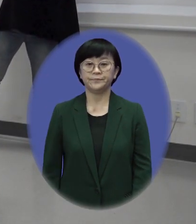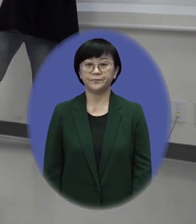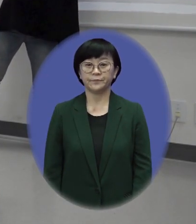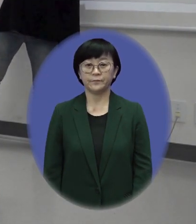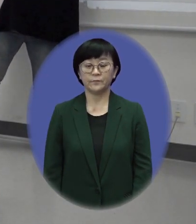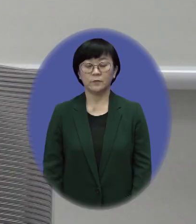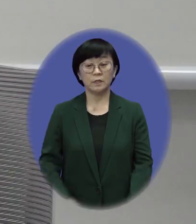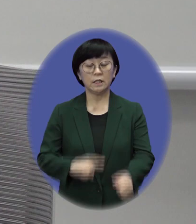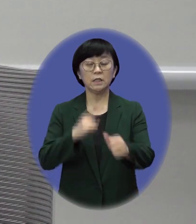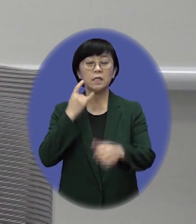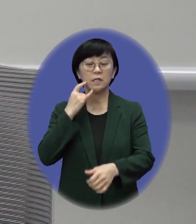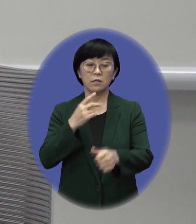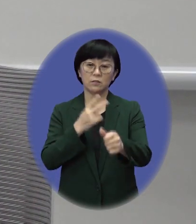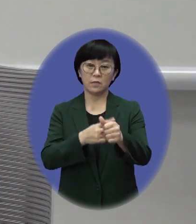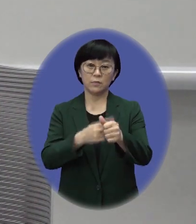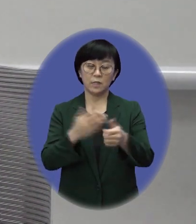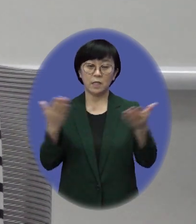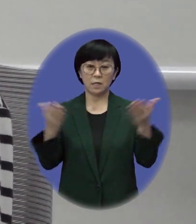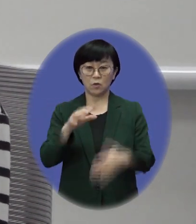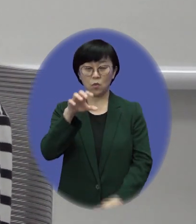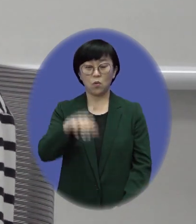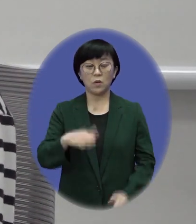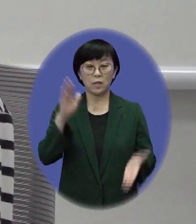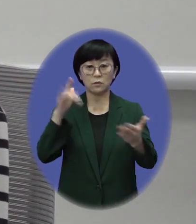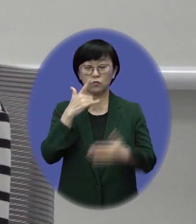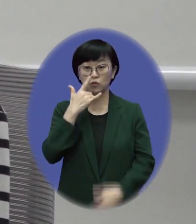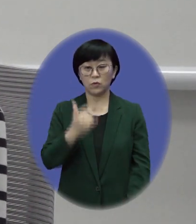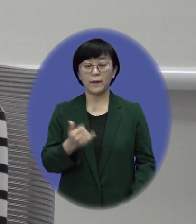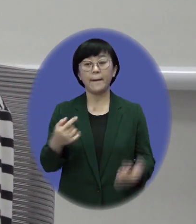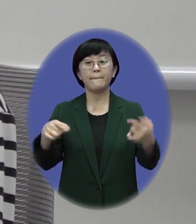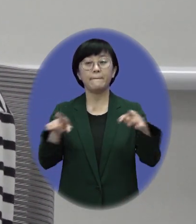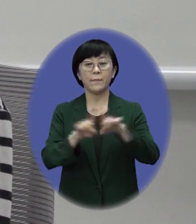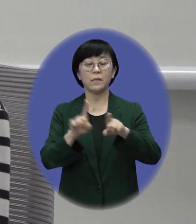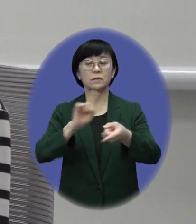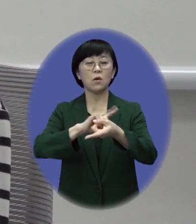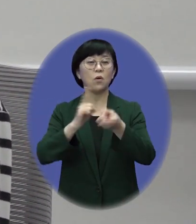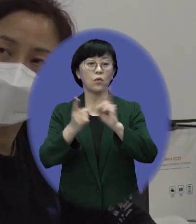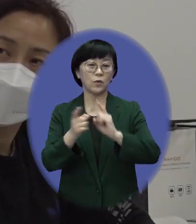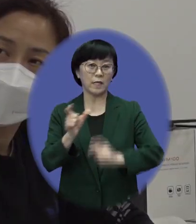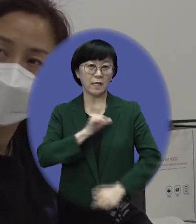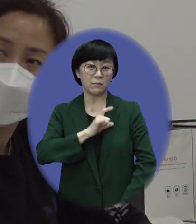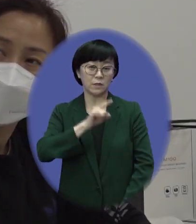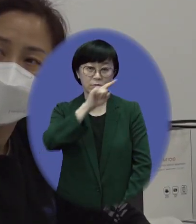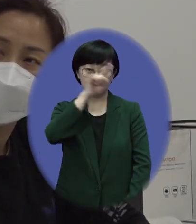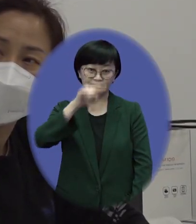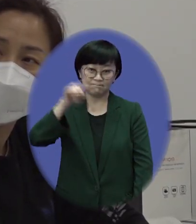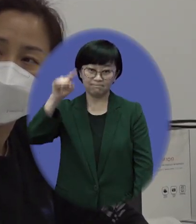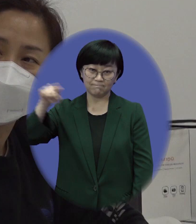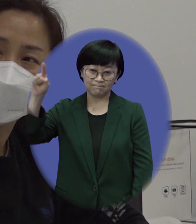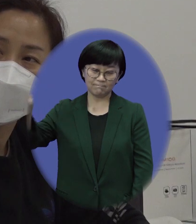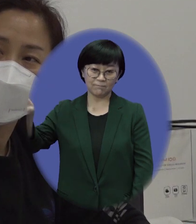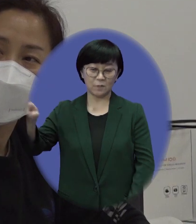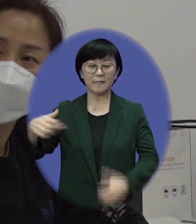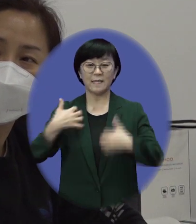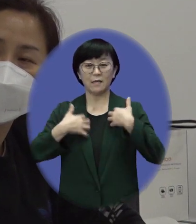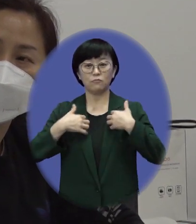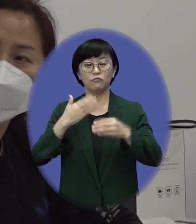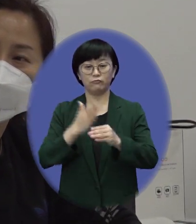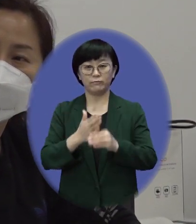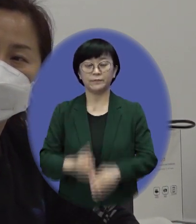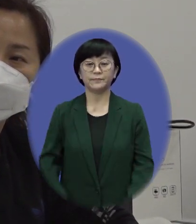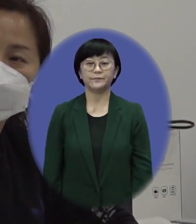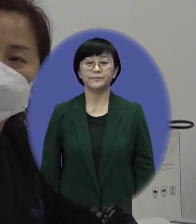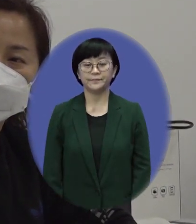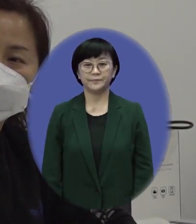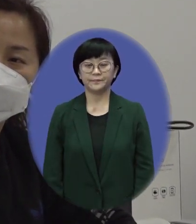학부모가 있습니다. 이은영 강사가 일하는 바로 이곳. 아이들과 학부모가 같이 서로의 이름을 공중에 쓰고 맞춰보는